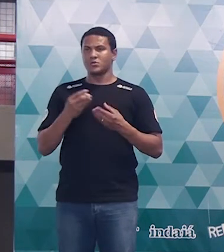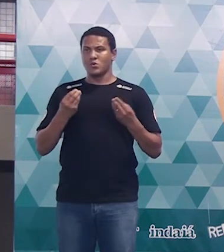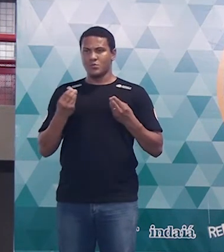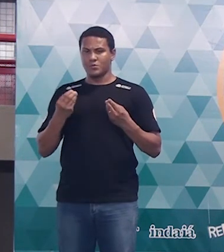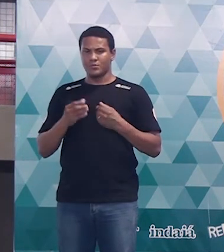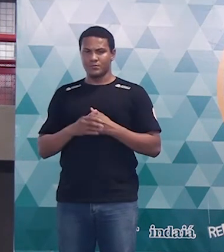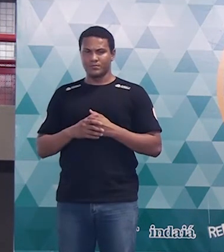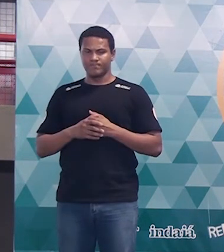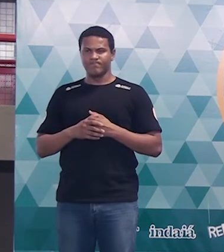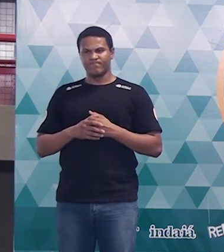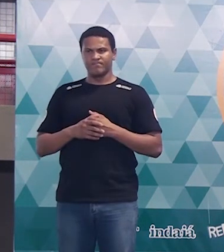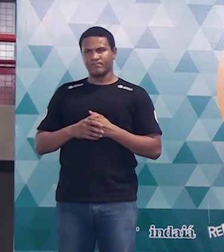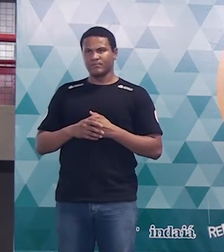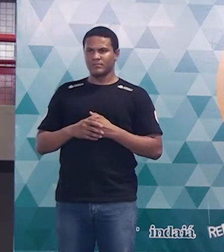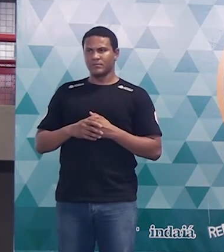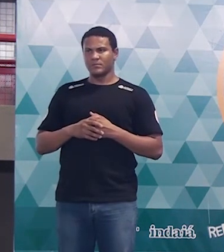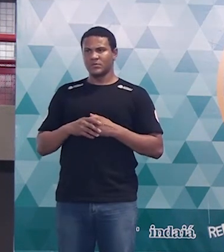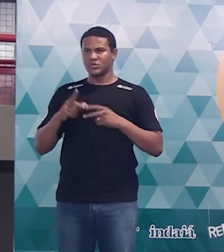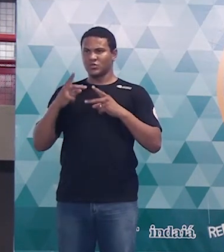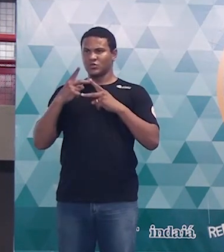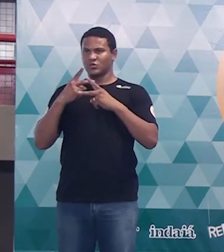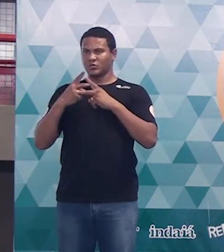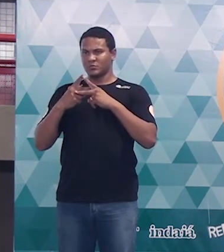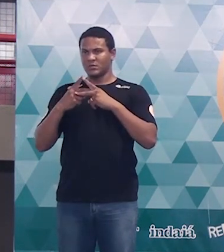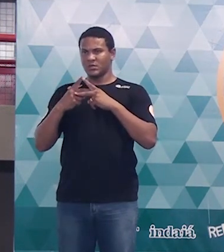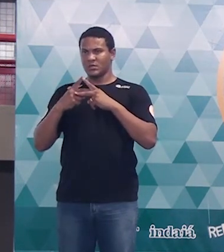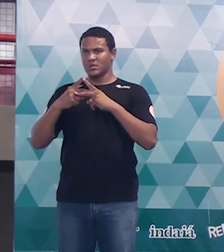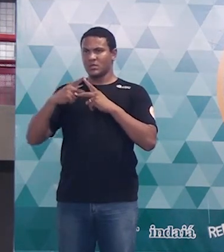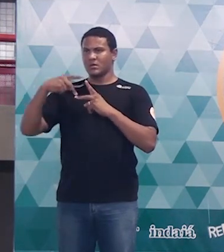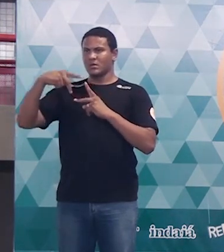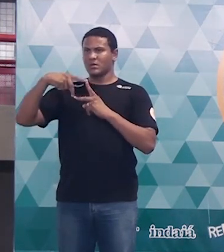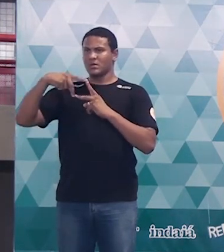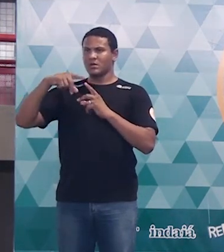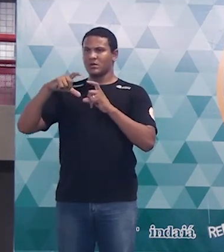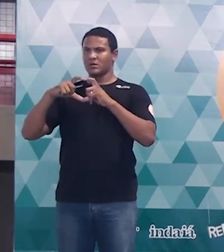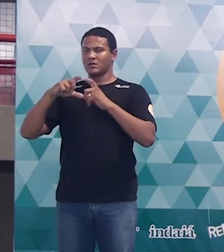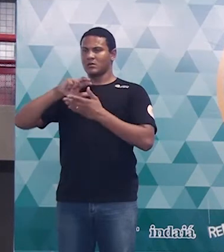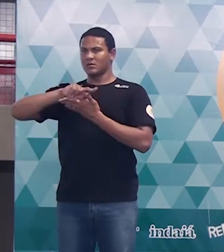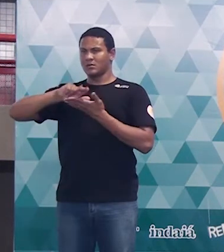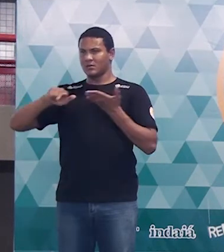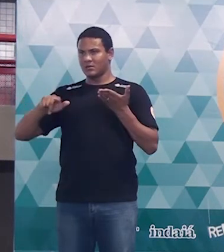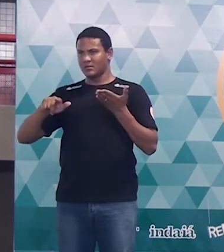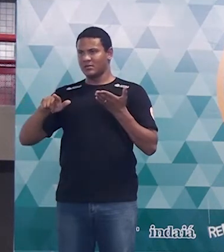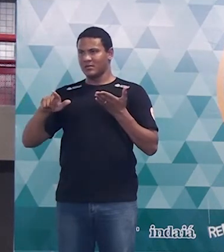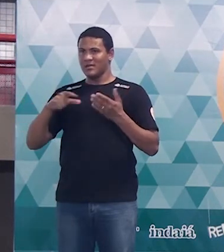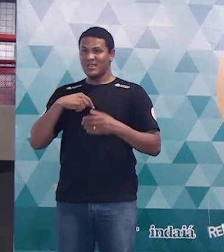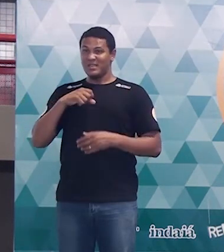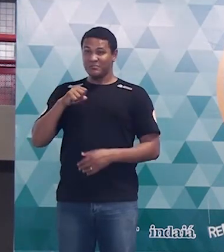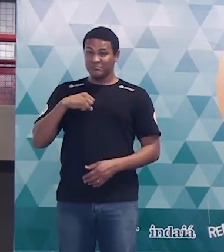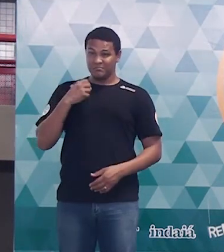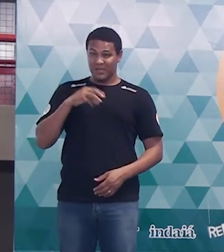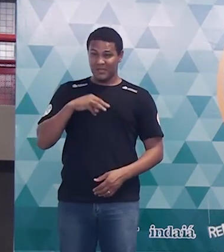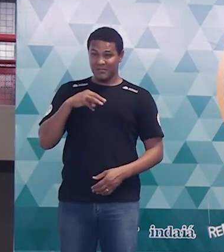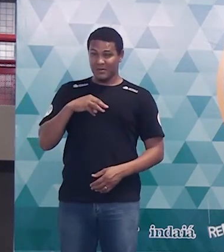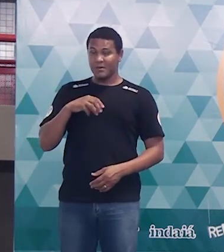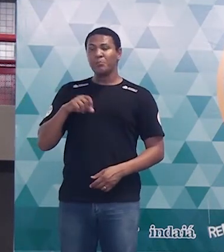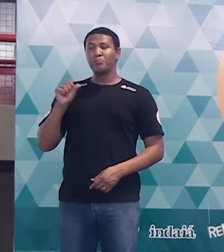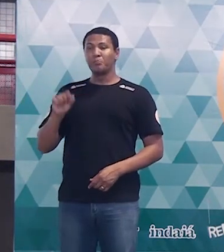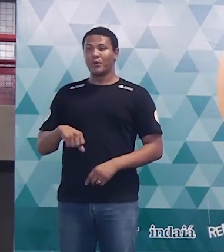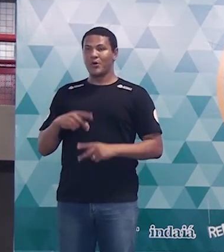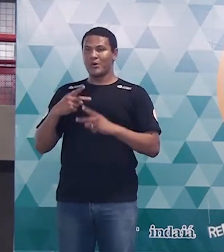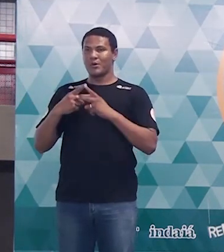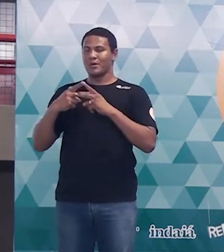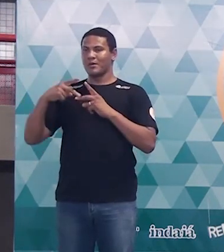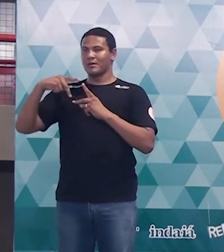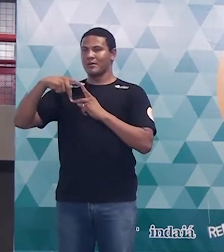Virou um pouquinho de geometria plana. Quem odeia matemática, odeia mais ainda o que? Geometria. E mais ainda, com mais